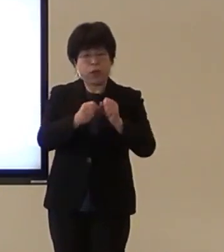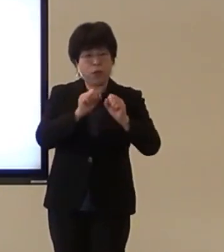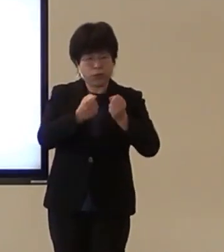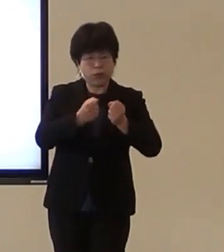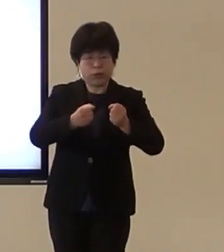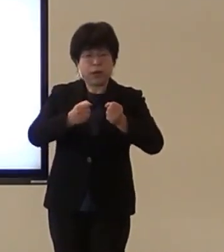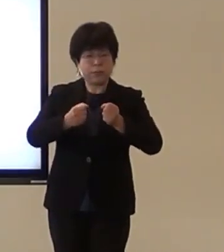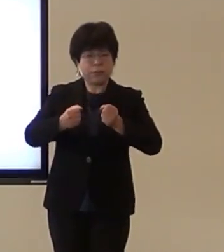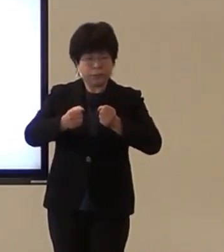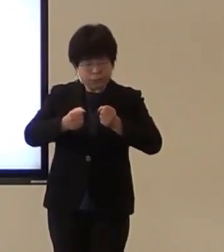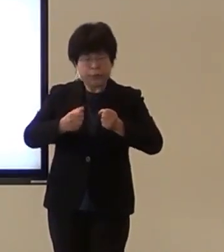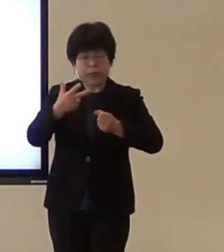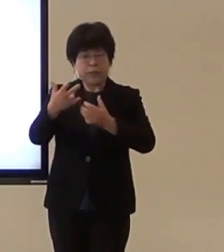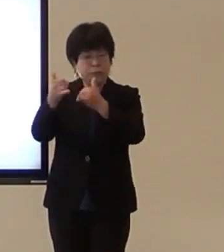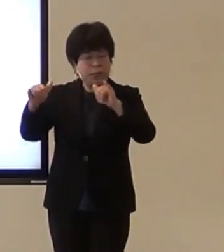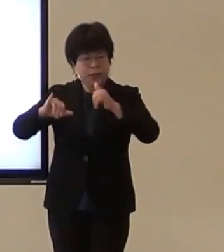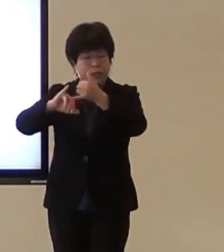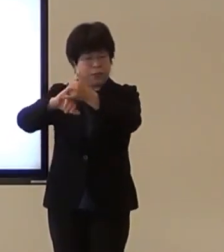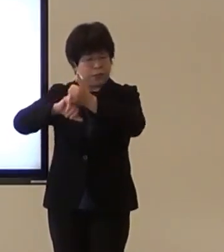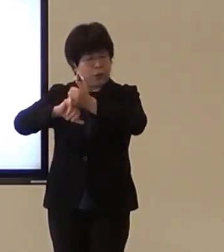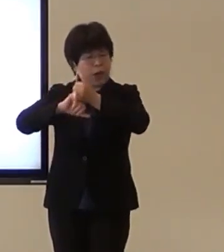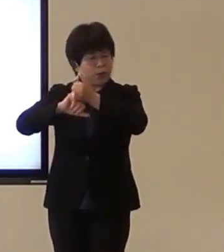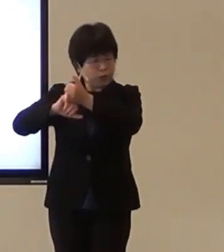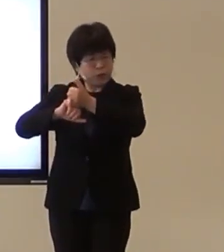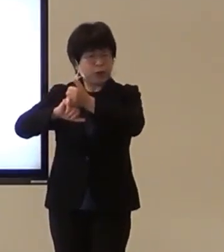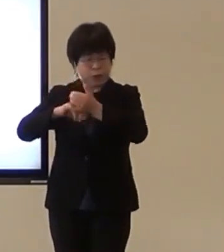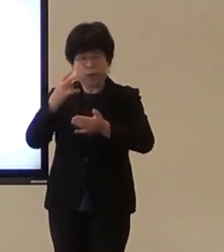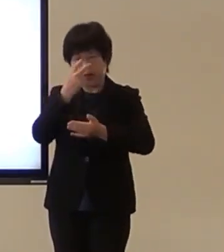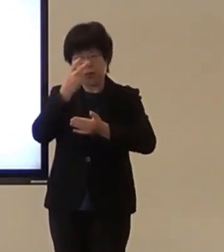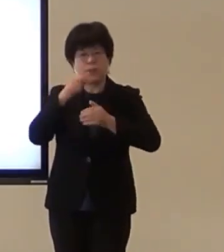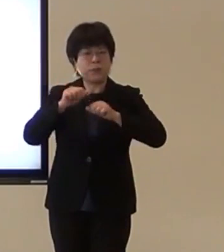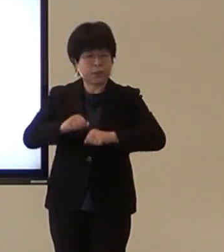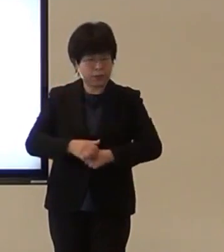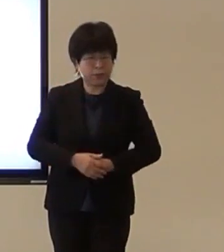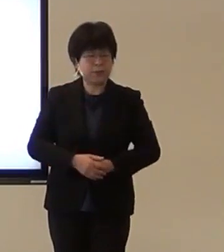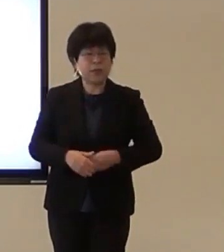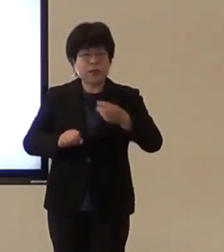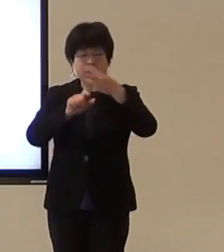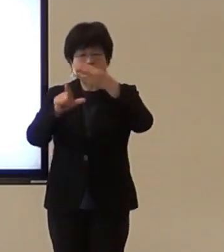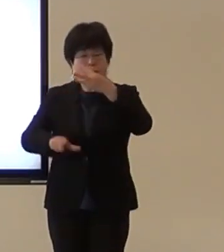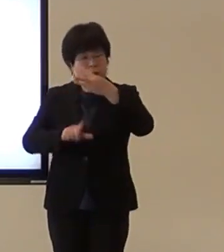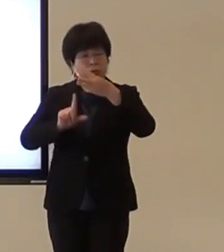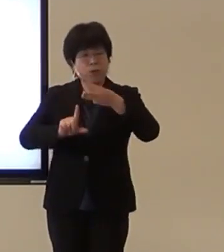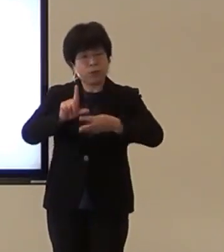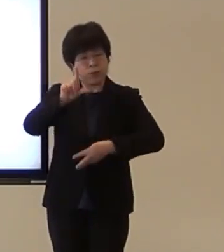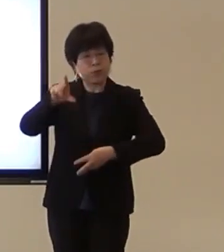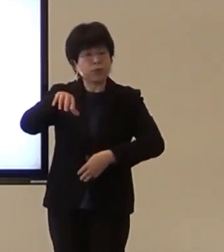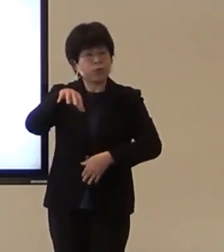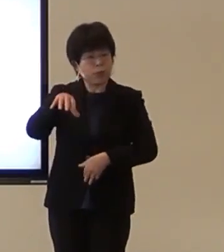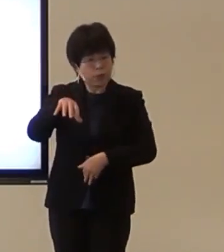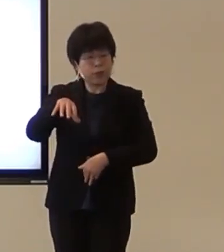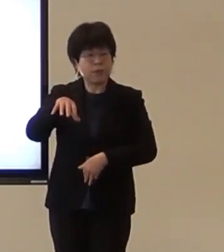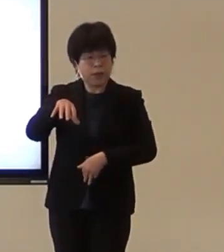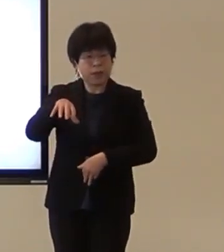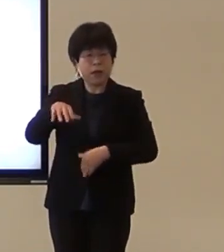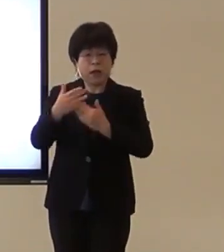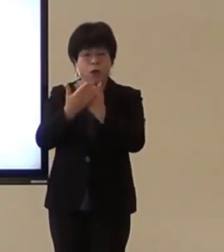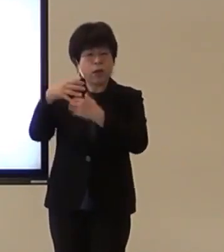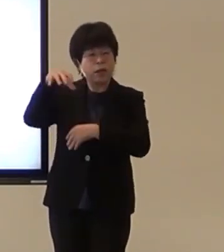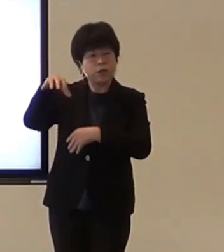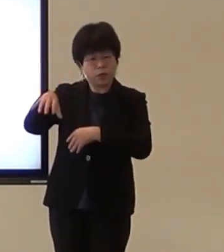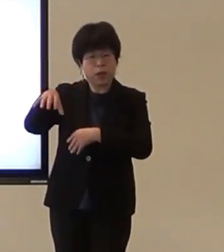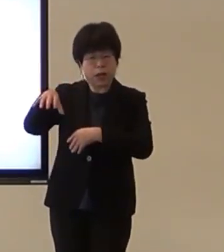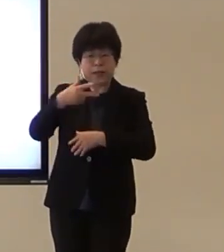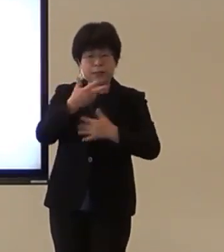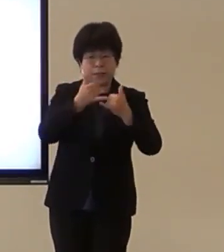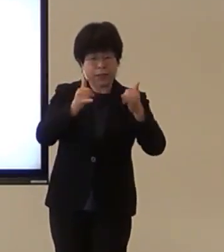システムを構築をしてまいります。また3月上旬を目途に、保健所内に市民からの